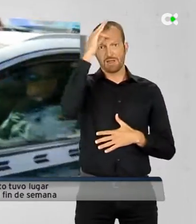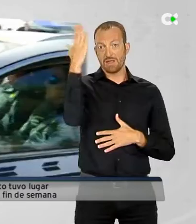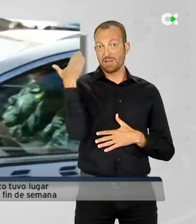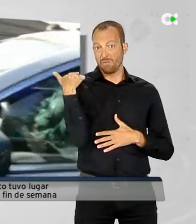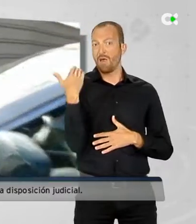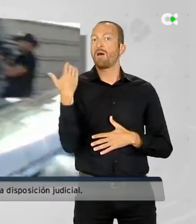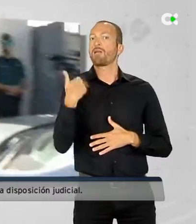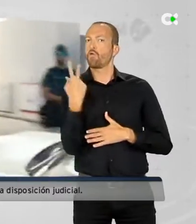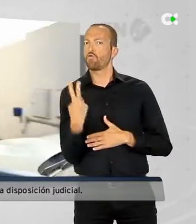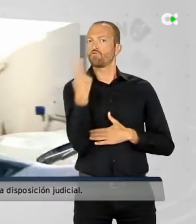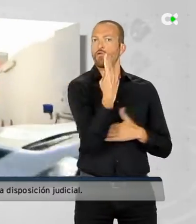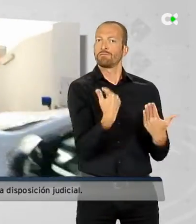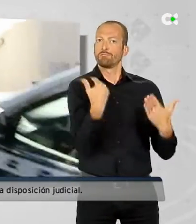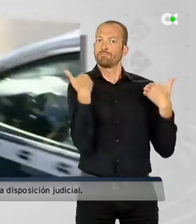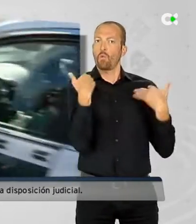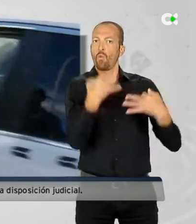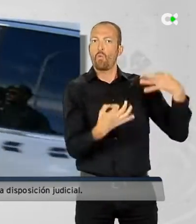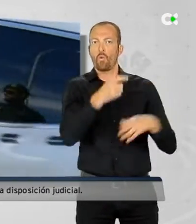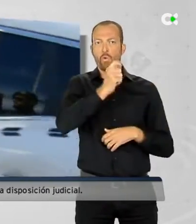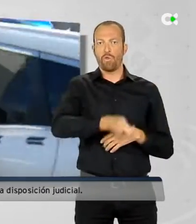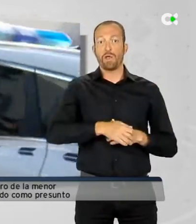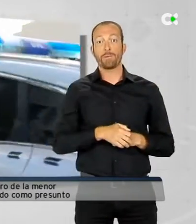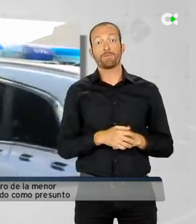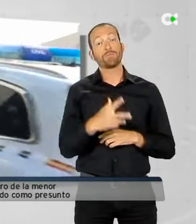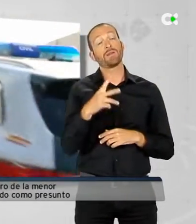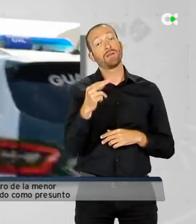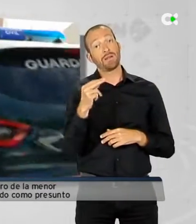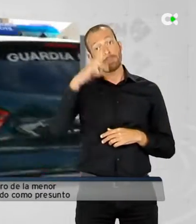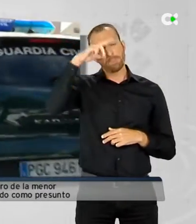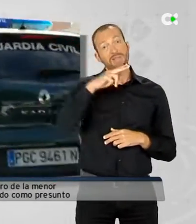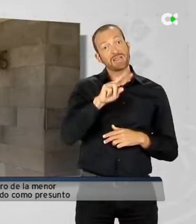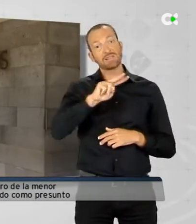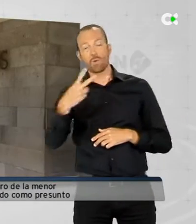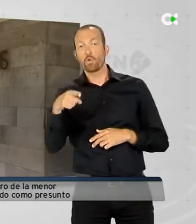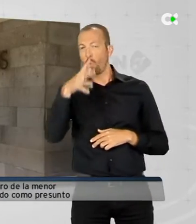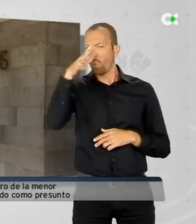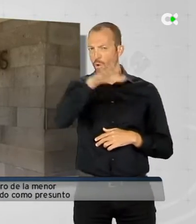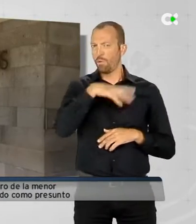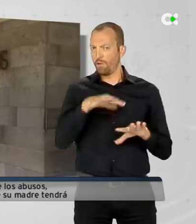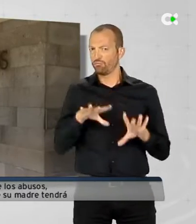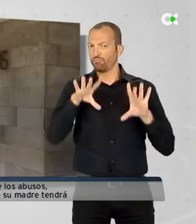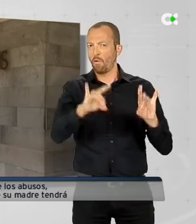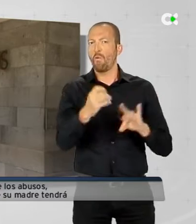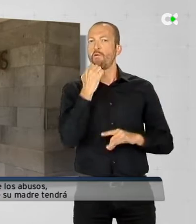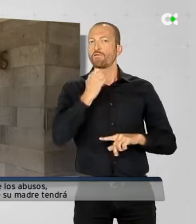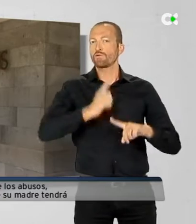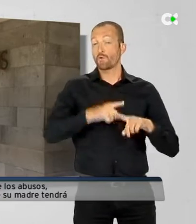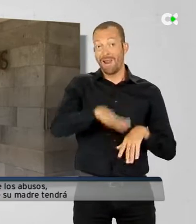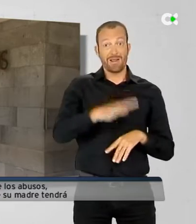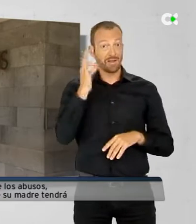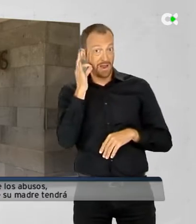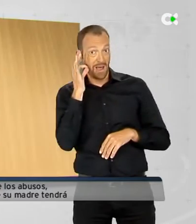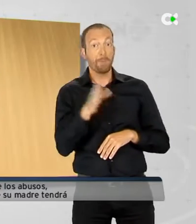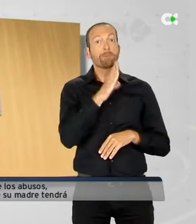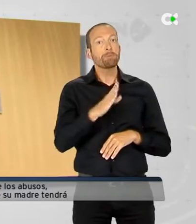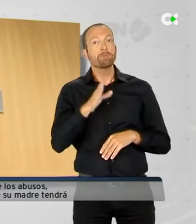semana y ya han pasado a disposición judicial. El padrastro de la menor ha sido acusado como presunto autor de los abusos, mientras que